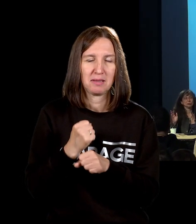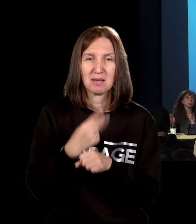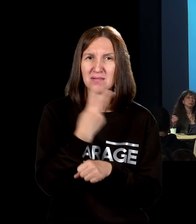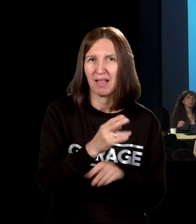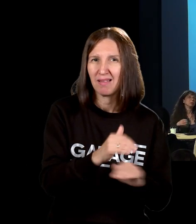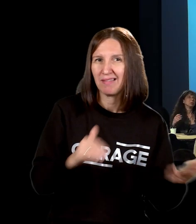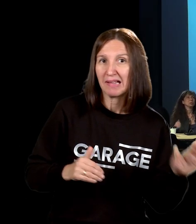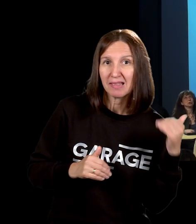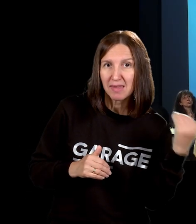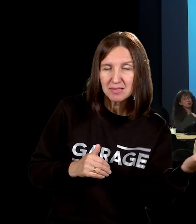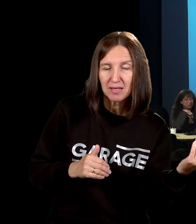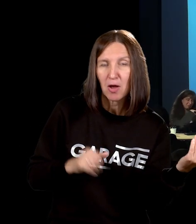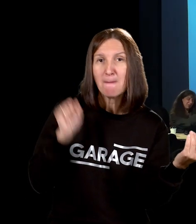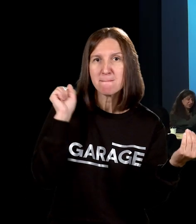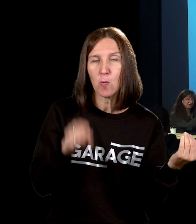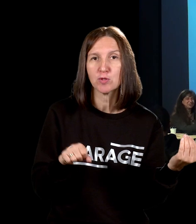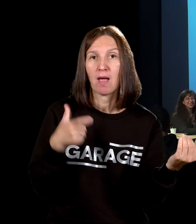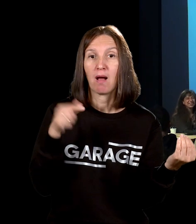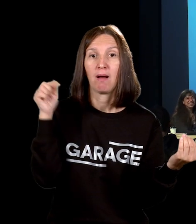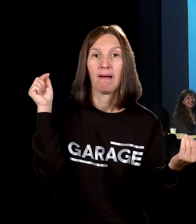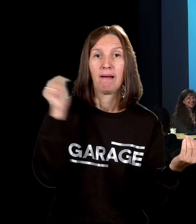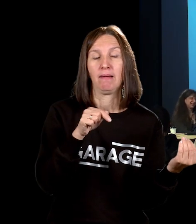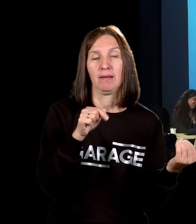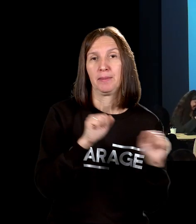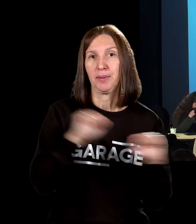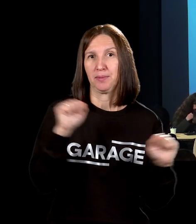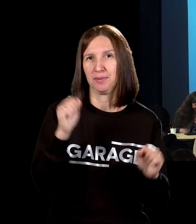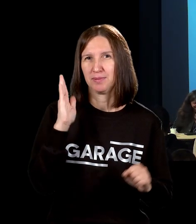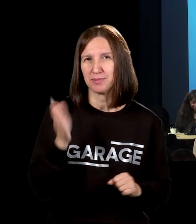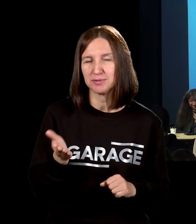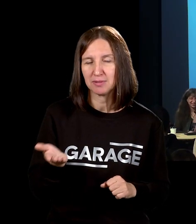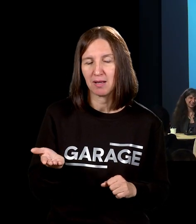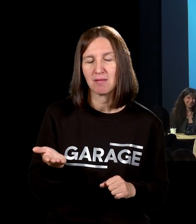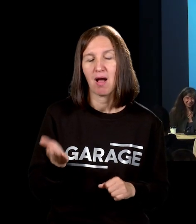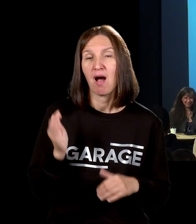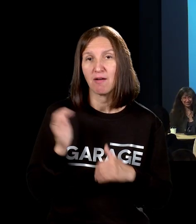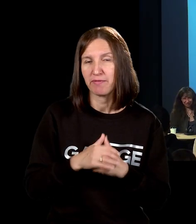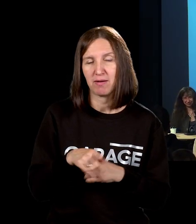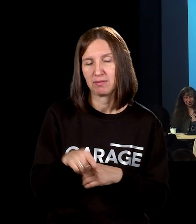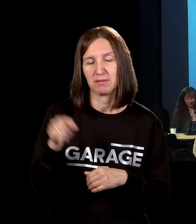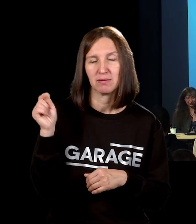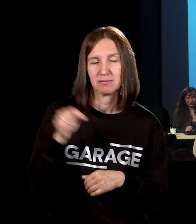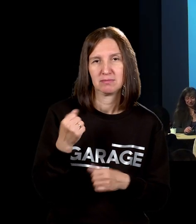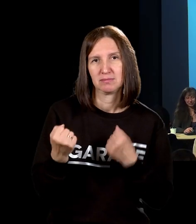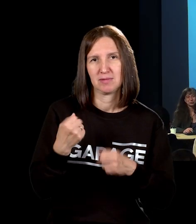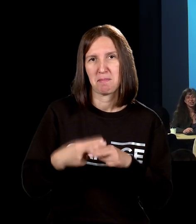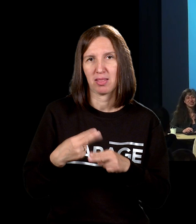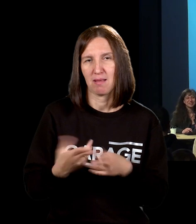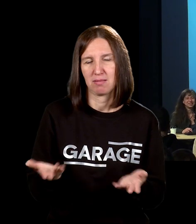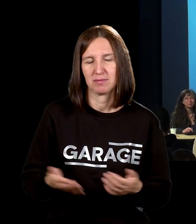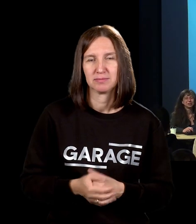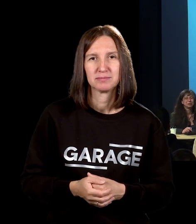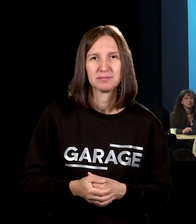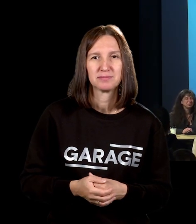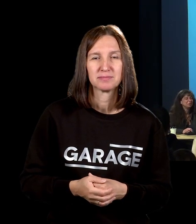детское, то, что можно проткнуть, и оно разорвется, на самом деле нет, оно абсолютно никуда